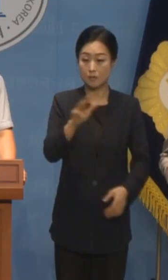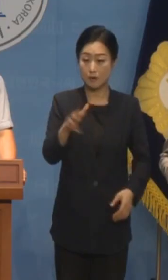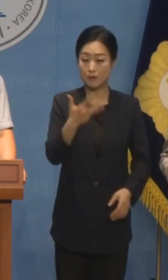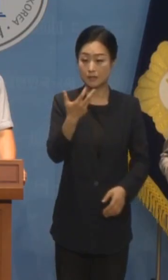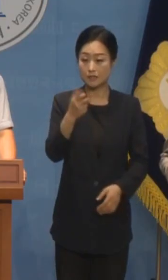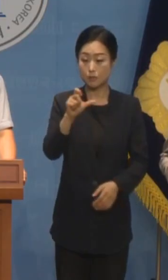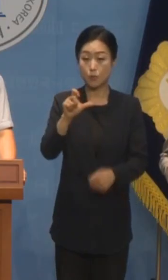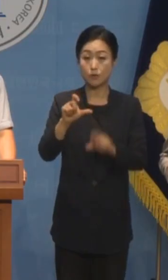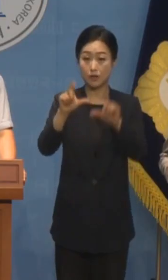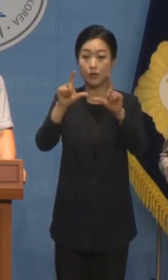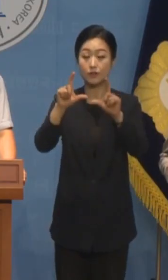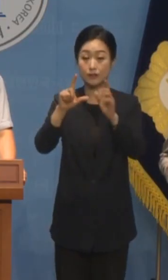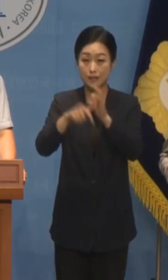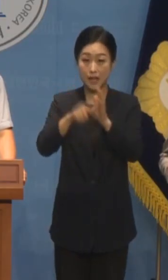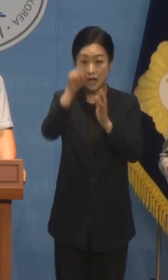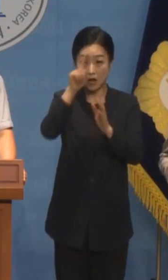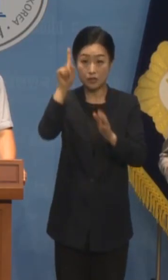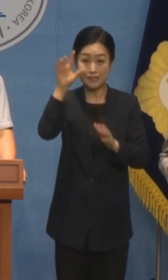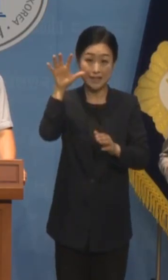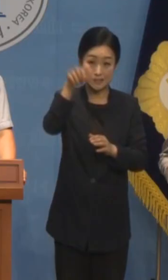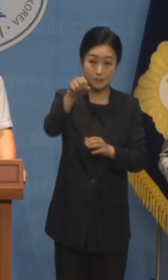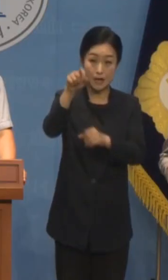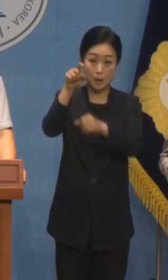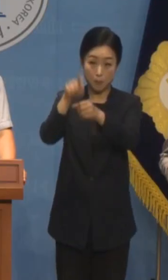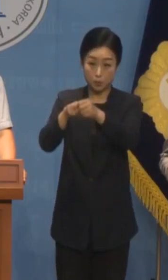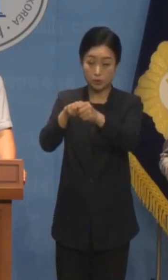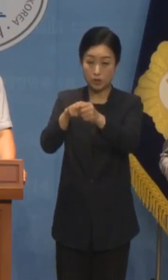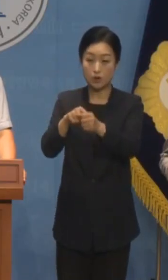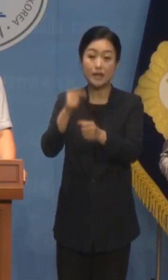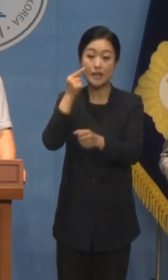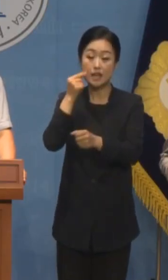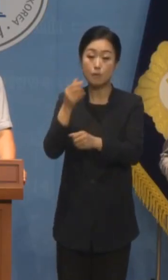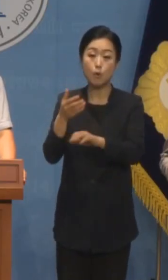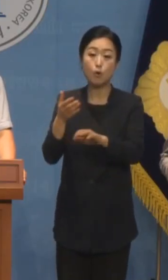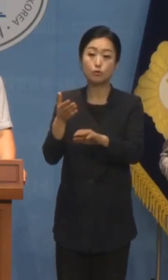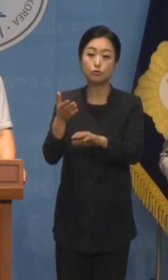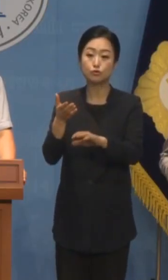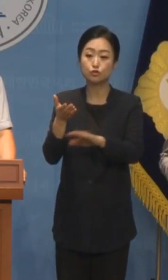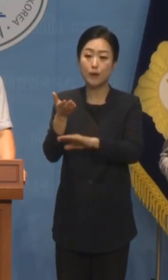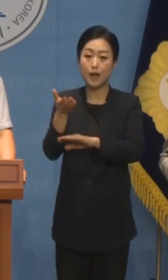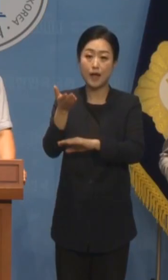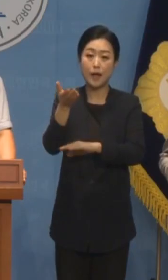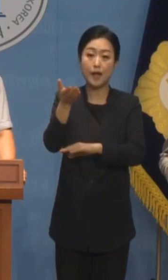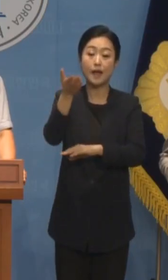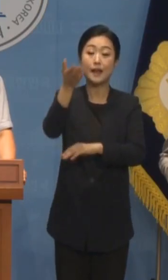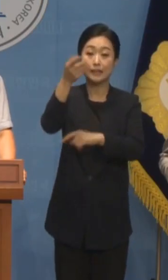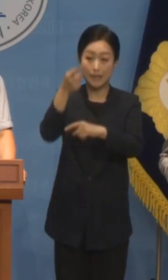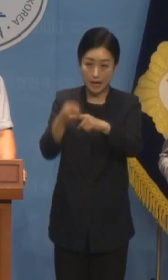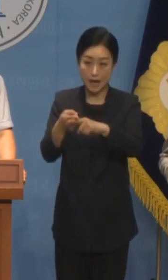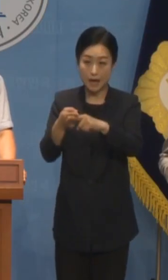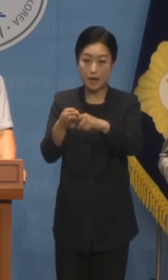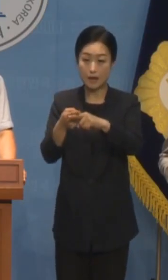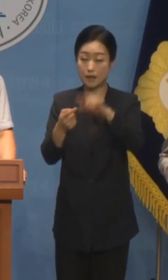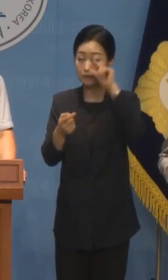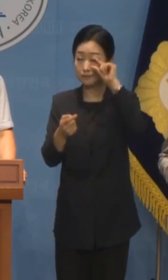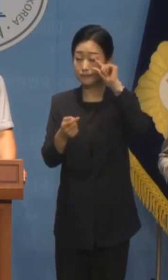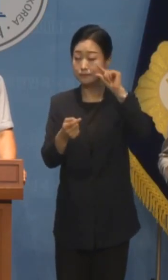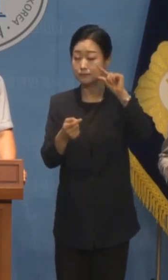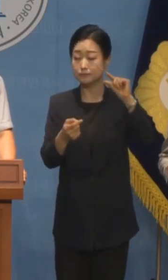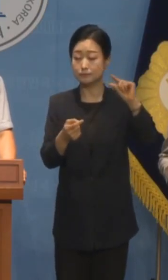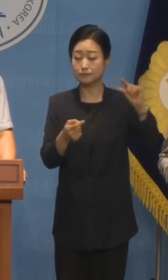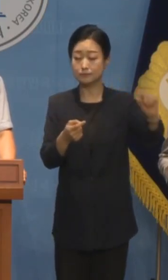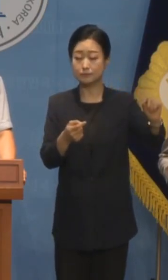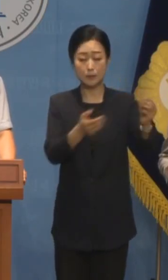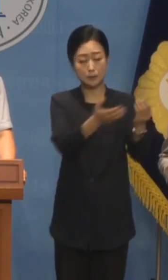1875년에 러시아를 침략하기 위해서 일본을 출발해서 블라디보스톡으로 가는 항해길에 저 멀리 서쪽에 있는